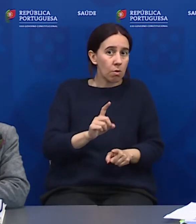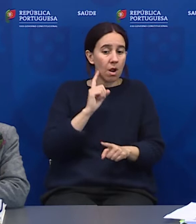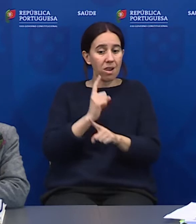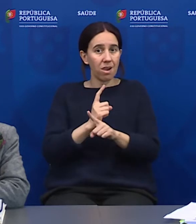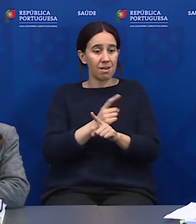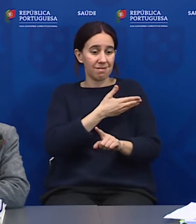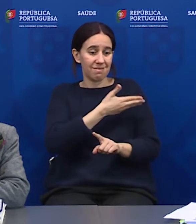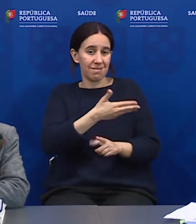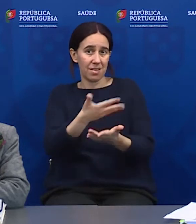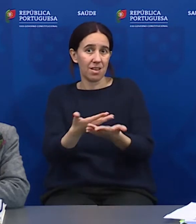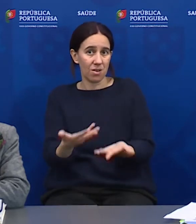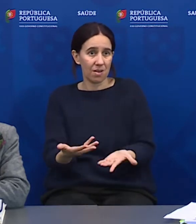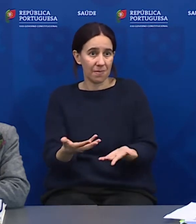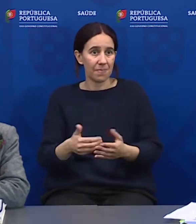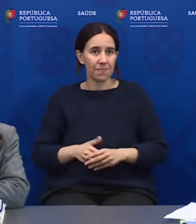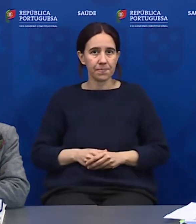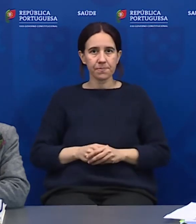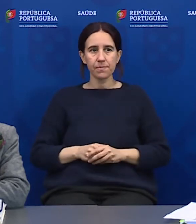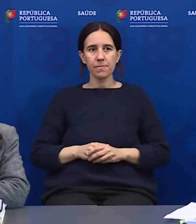daquela que temos seguido até agora. E em relação às